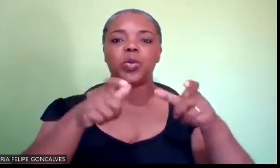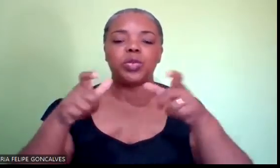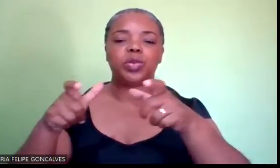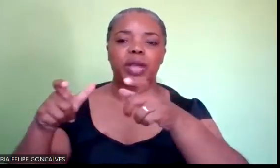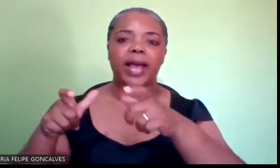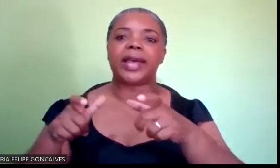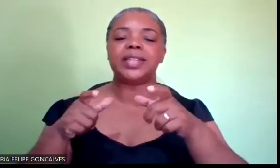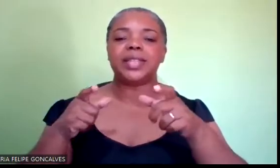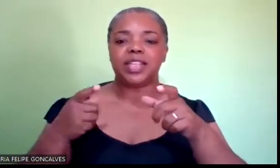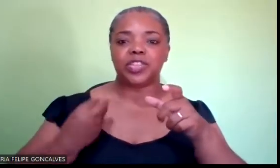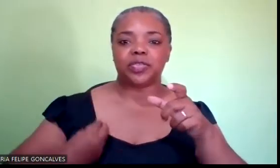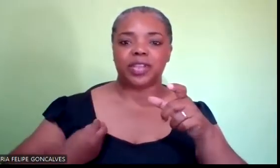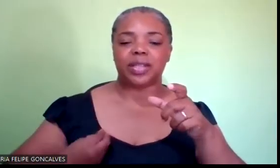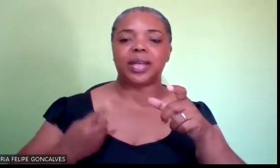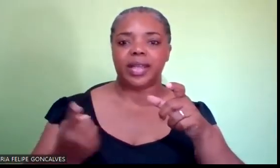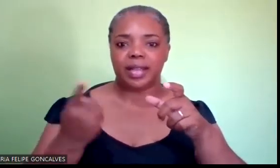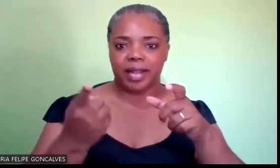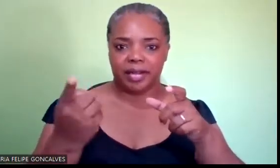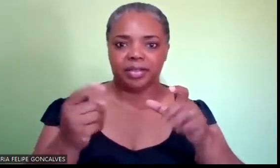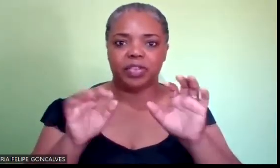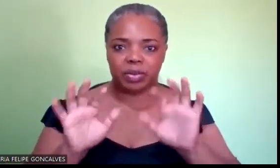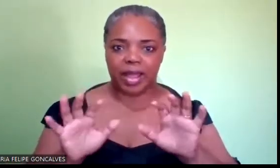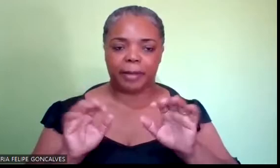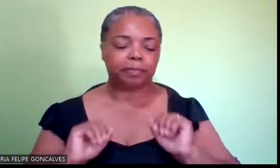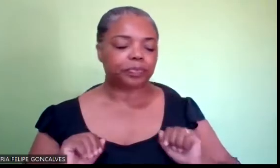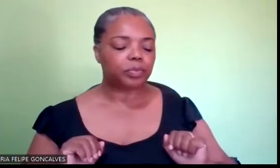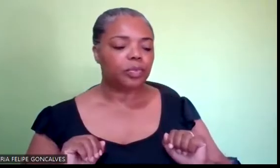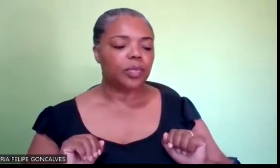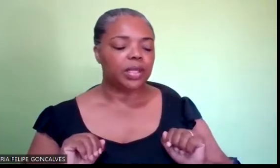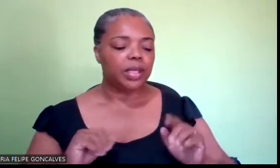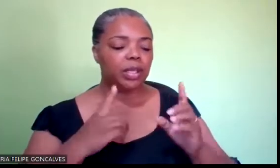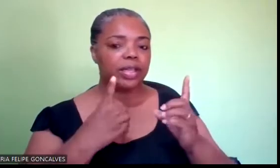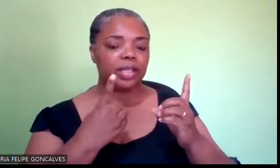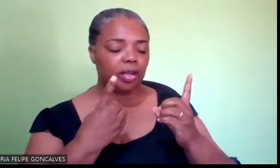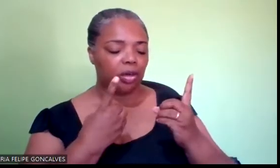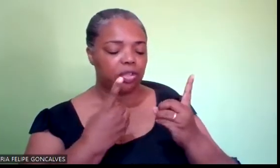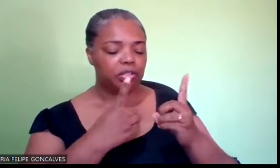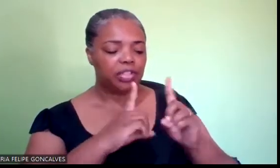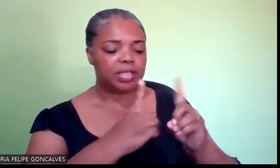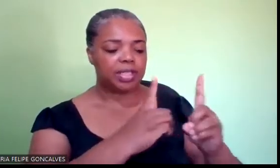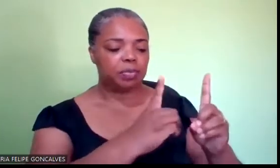os lugares de vida eterna. Então, vamos lá? Então, olha aqui, ó.